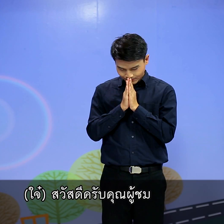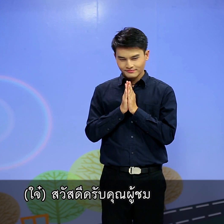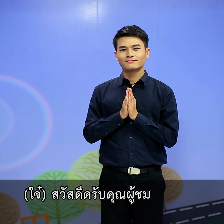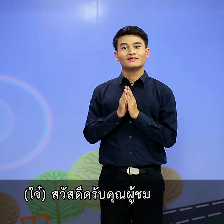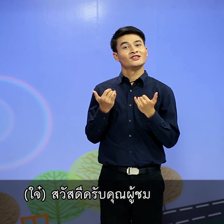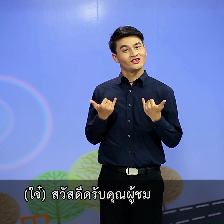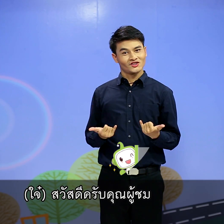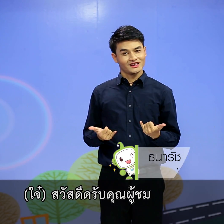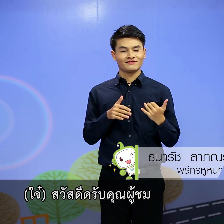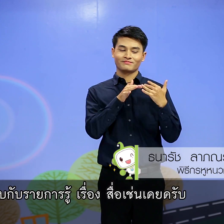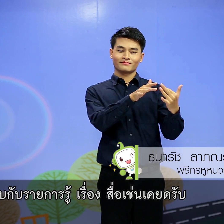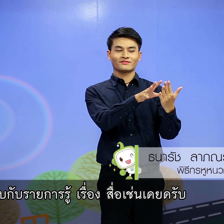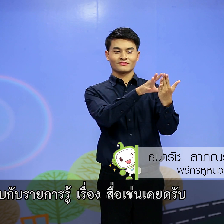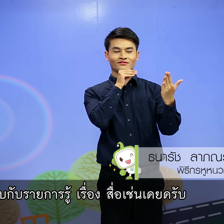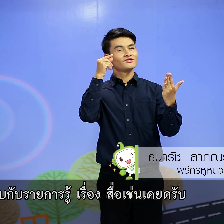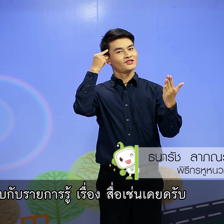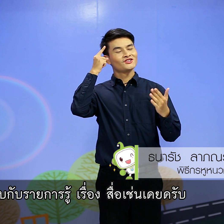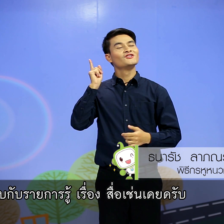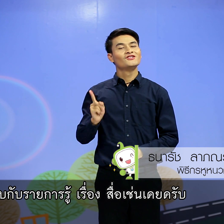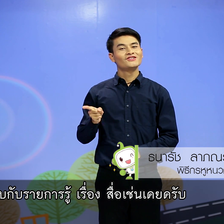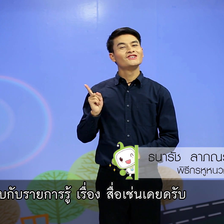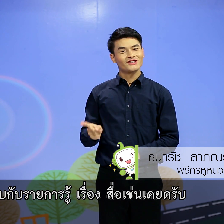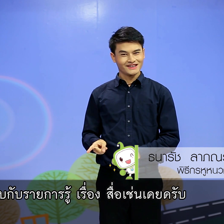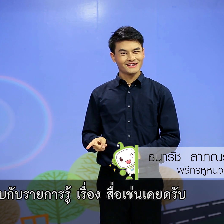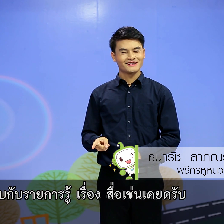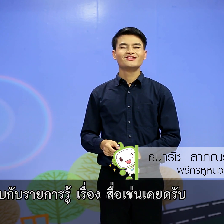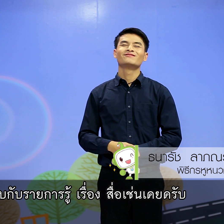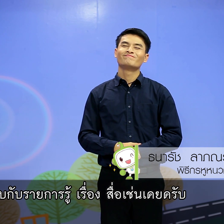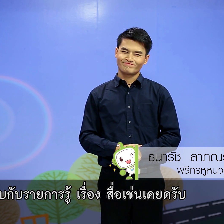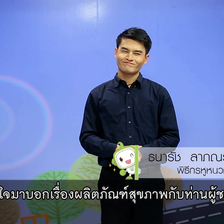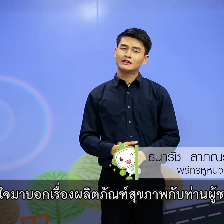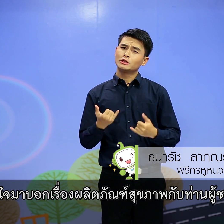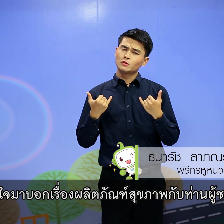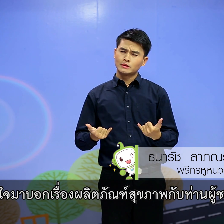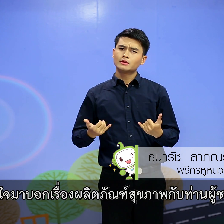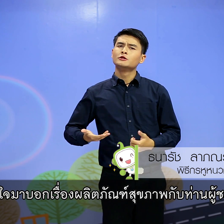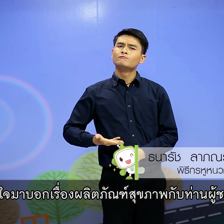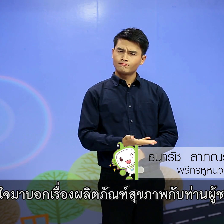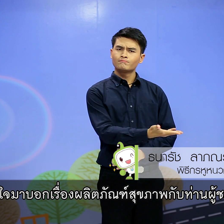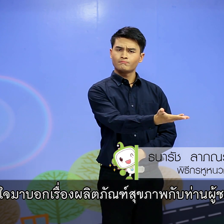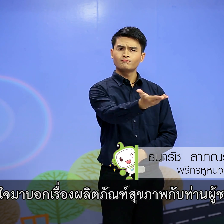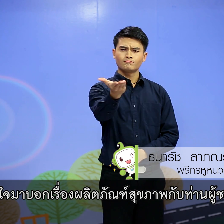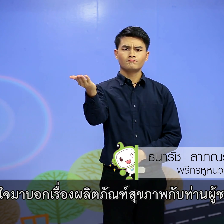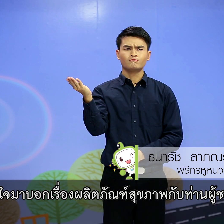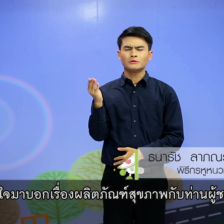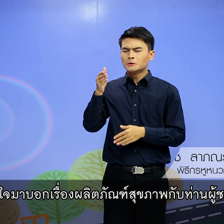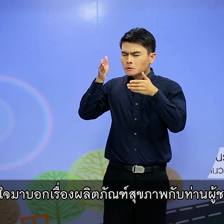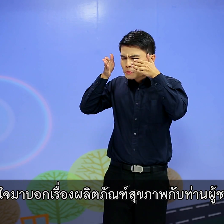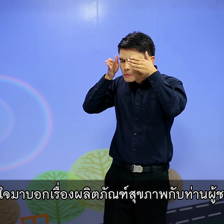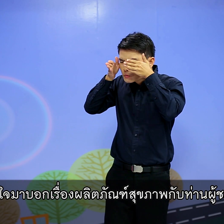ดีครับคุณผู้ชมพบกับรายการรู้เรื่องสื่อเช่นเคยครับวันนี้ผมตั้งใจมาบอกเรื่องผลิตภัณฑ์สุขภาพกับท่านผู้ช